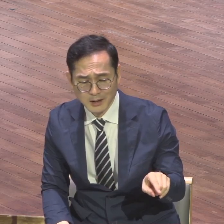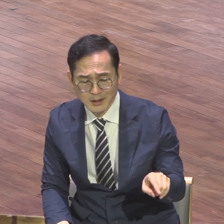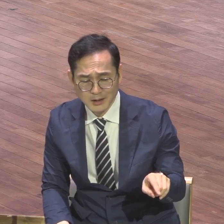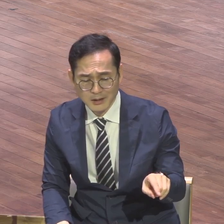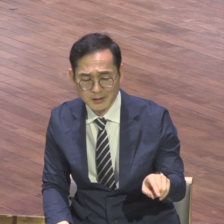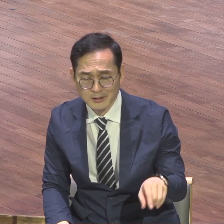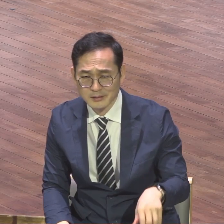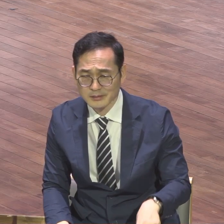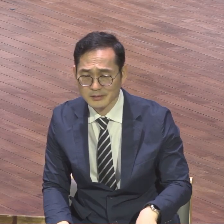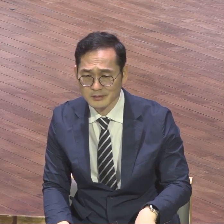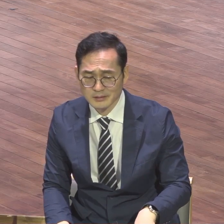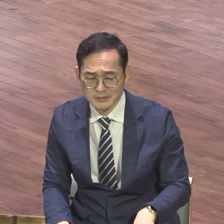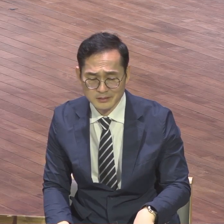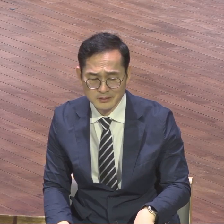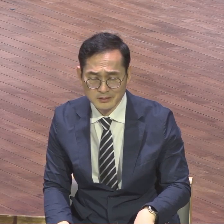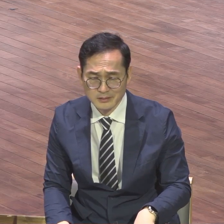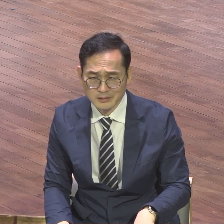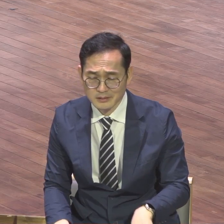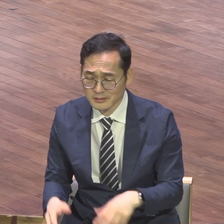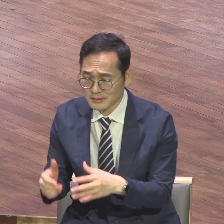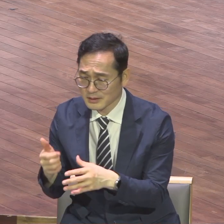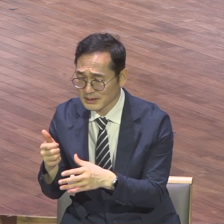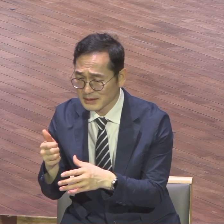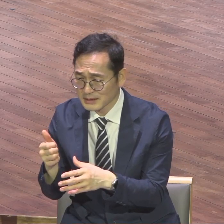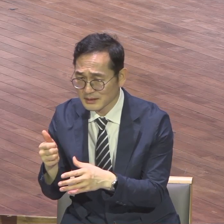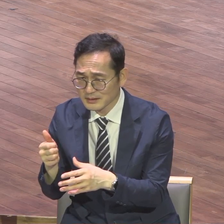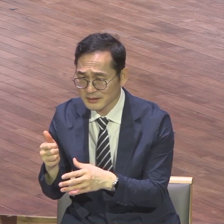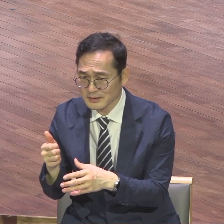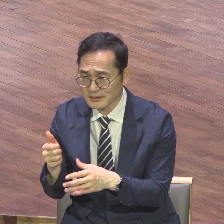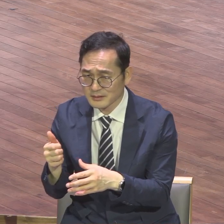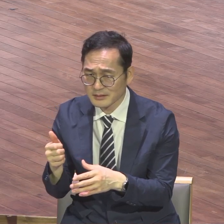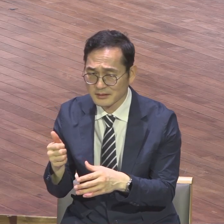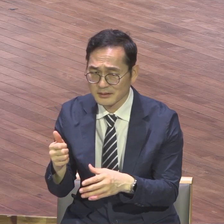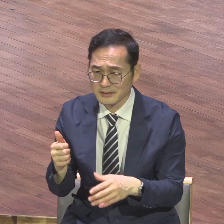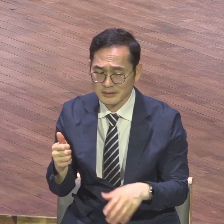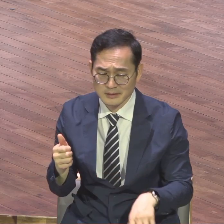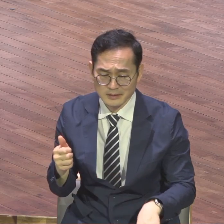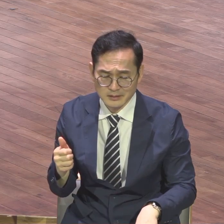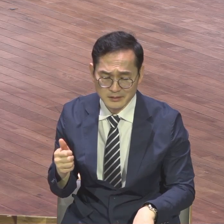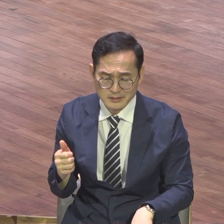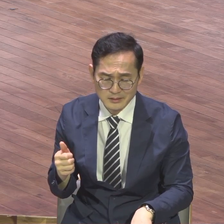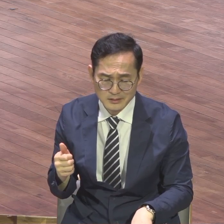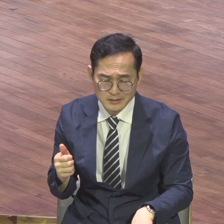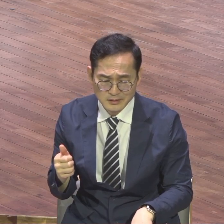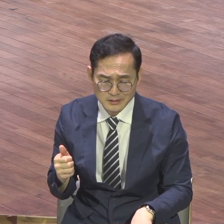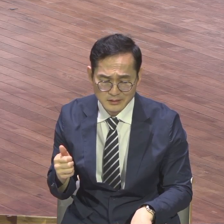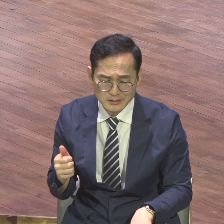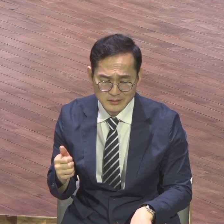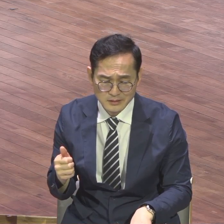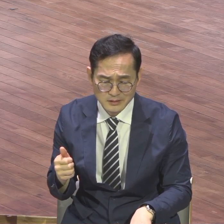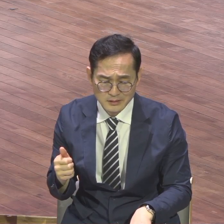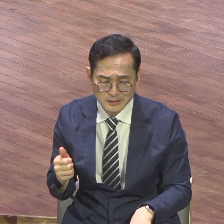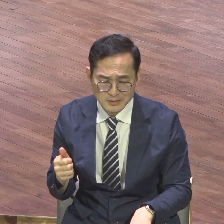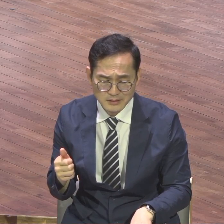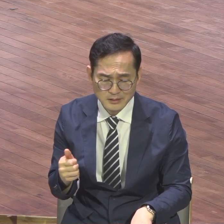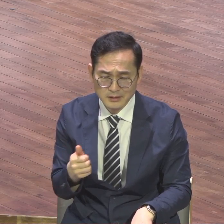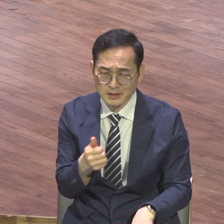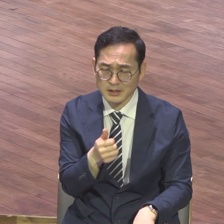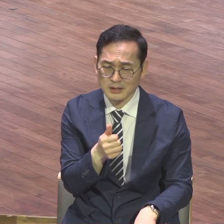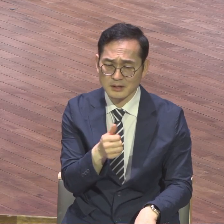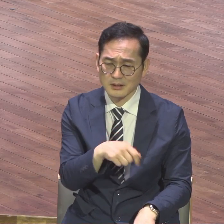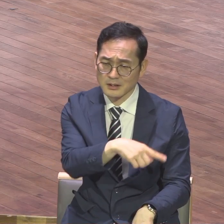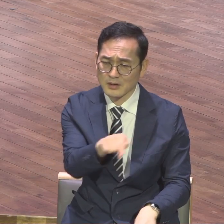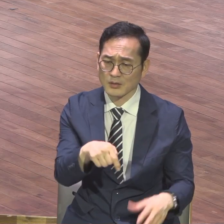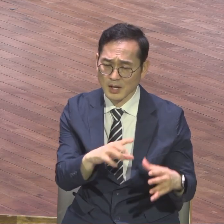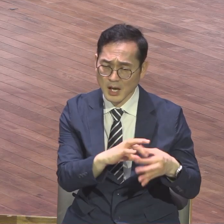왔기 때문에 이 히브리파 사람들에 대해서 원망하기 시작합니다. 원망을 하기 시작해요. 자신들이 왜 차별하나 우리를?